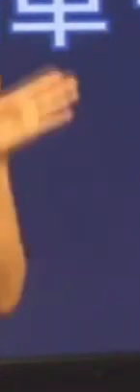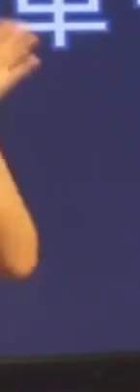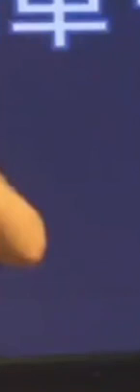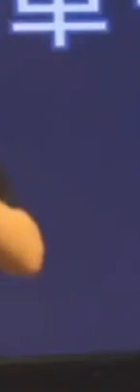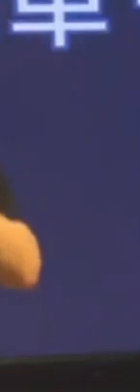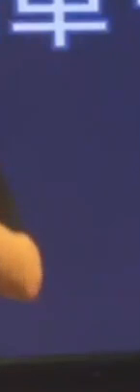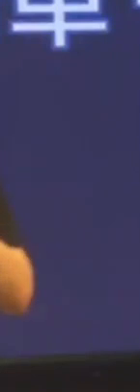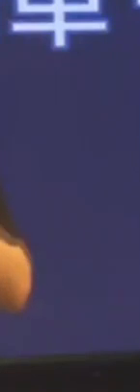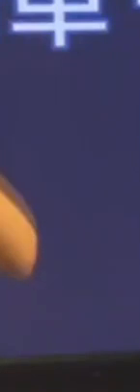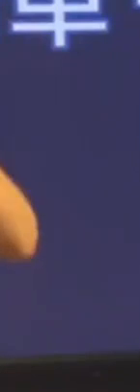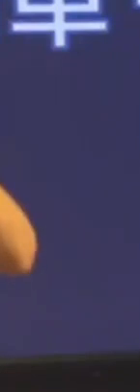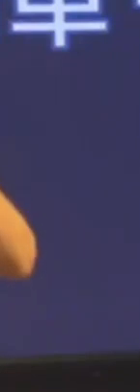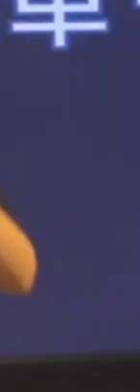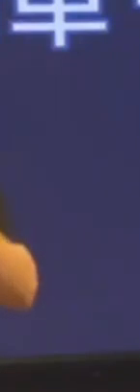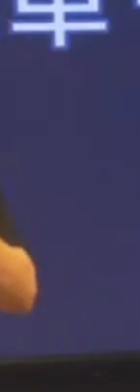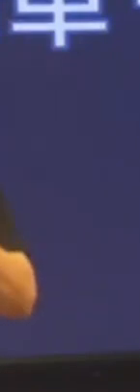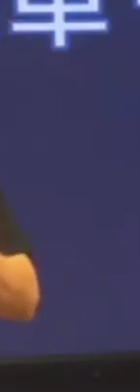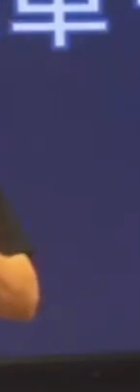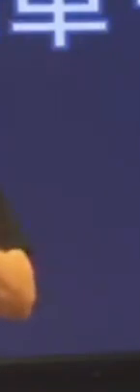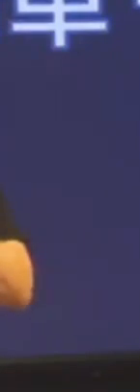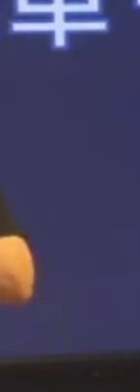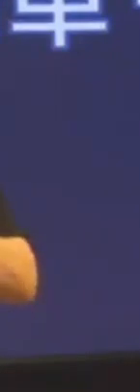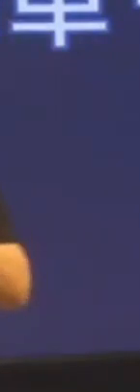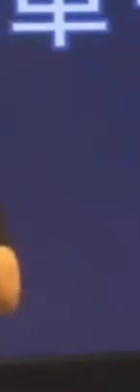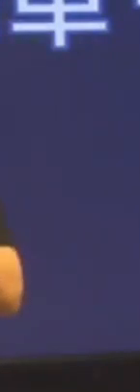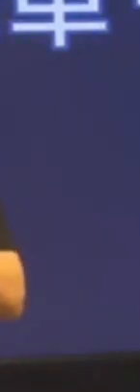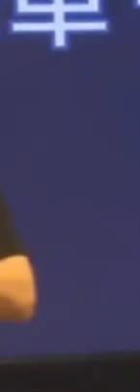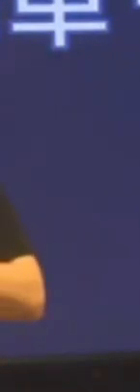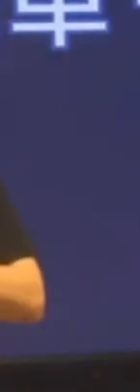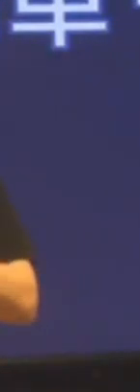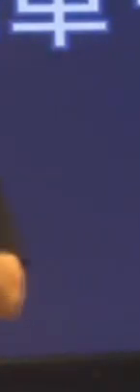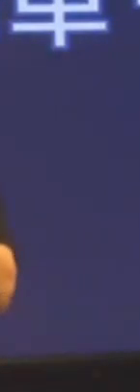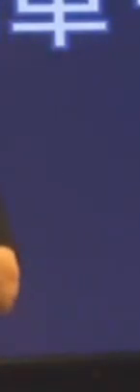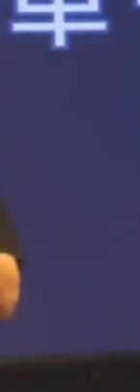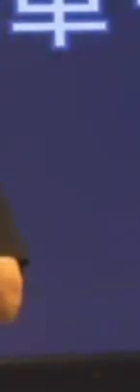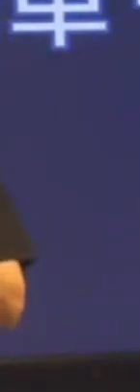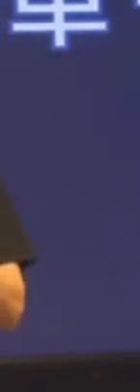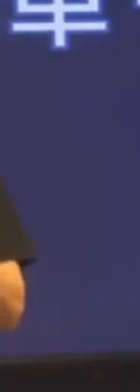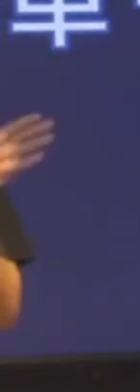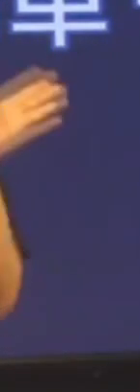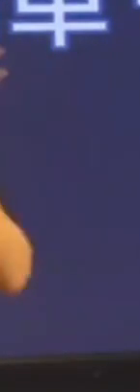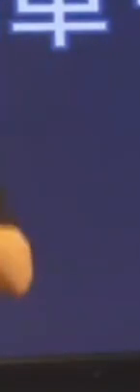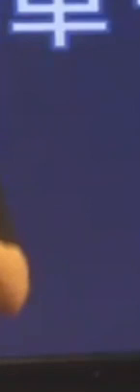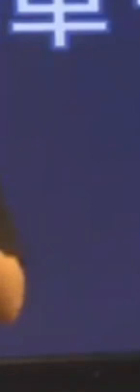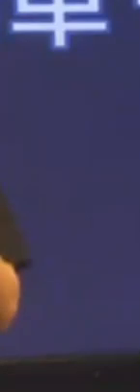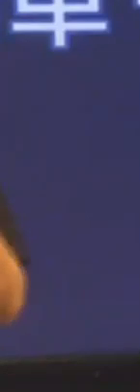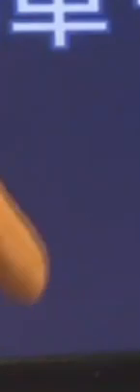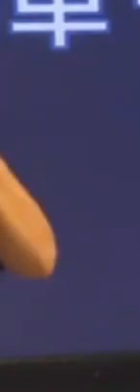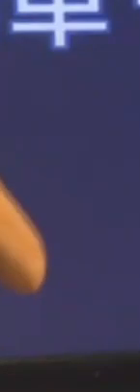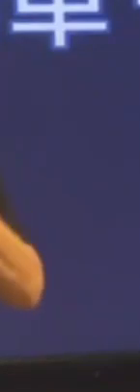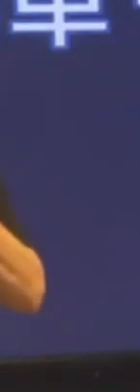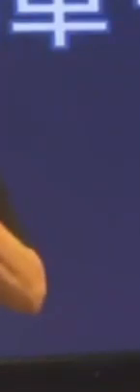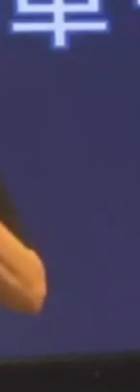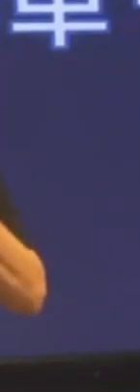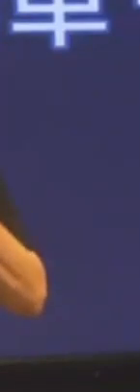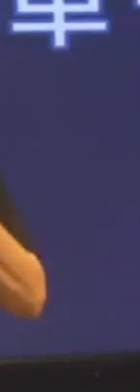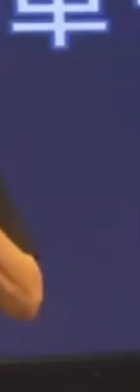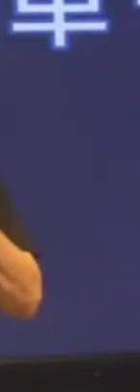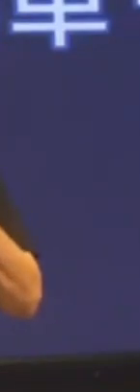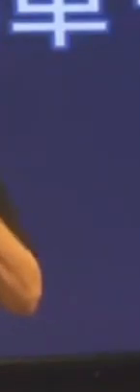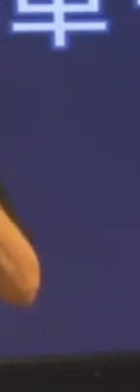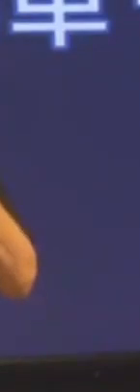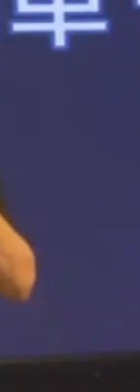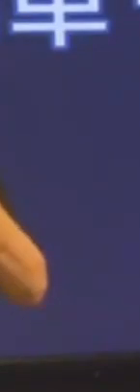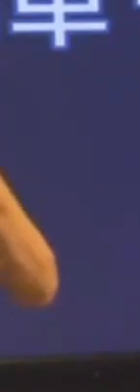有前2个现象，一旦被感染疾病之病毒感染有4个现象，一个叫做无症状，一个叫做轻症，一个叫做